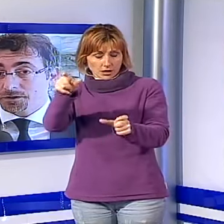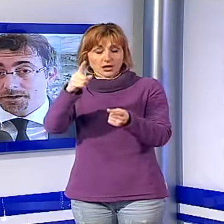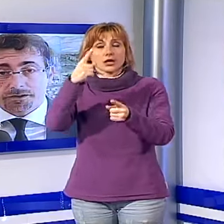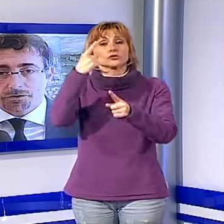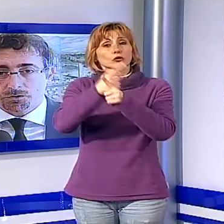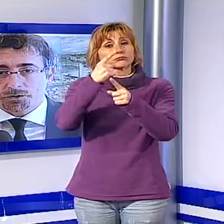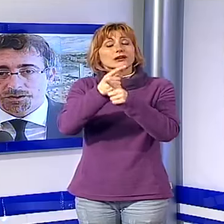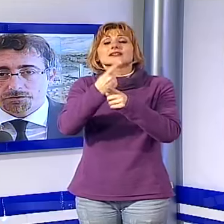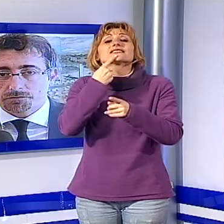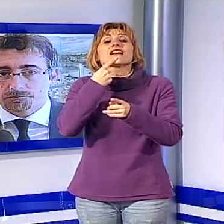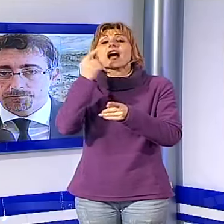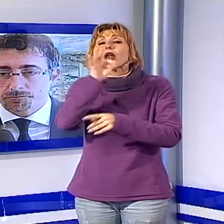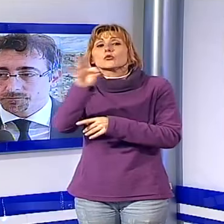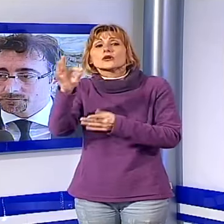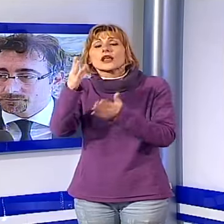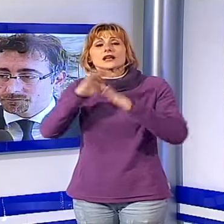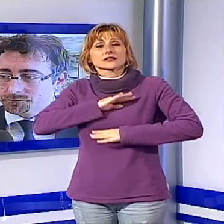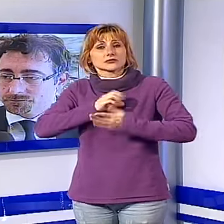assessori, io li sostituisco.